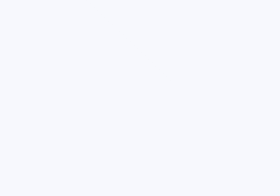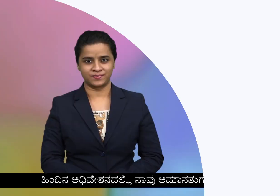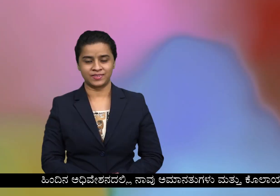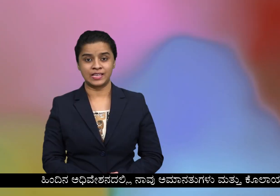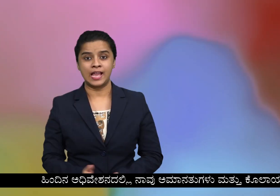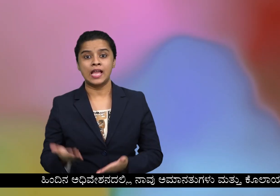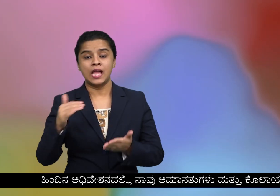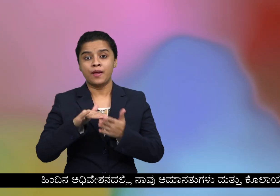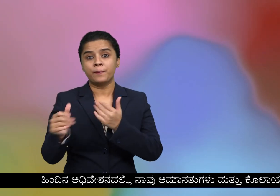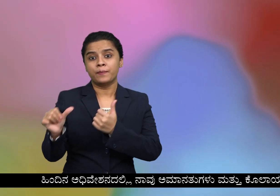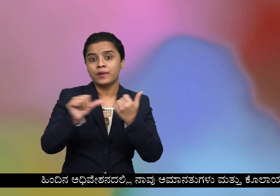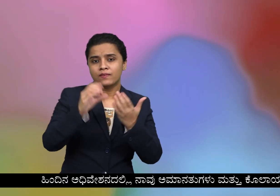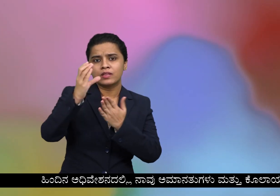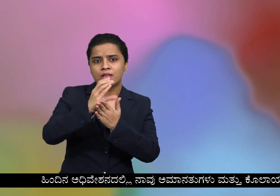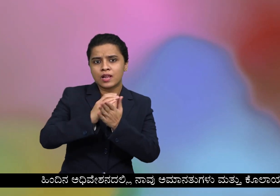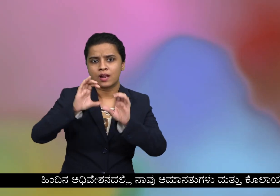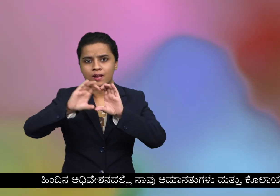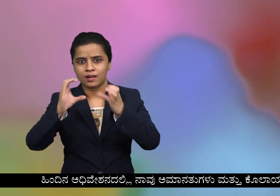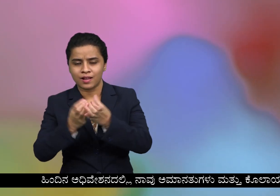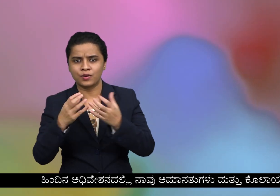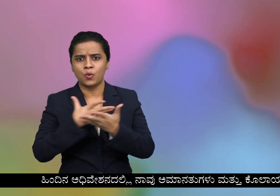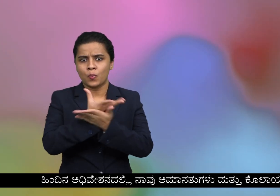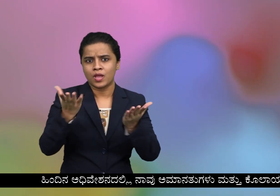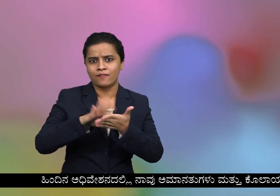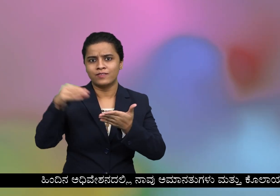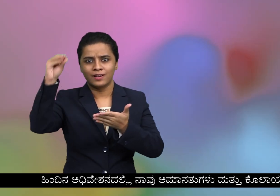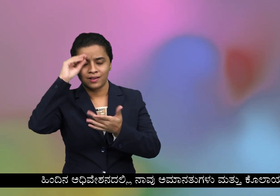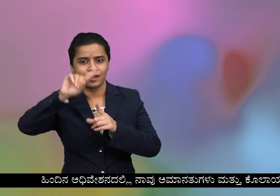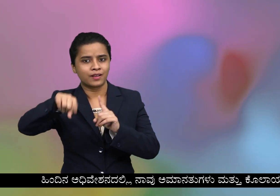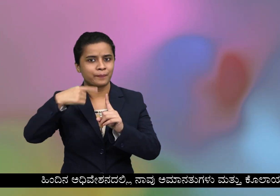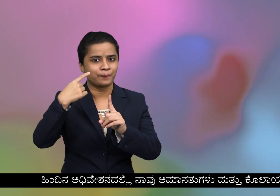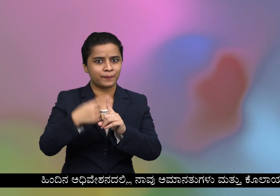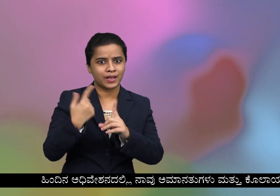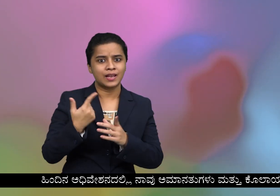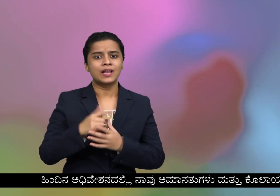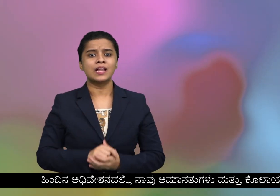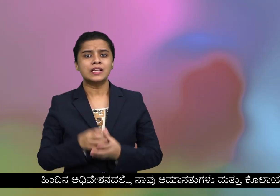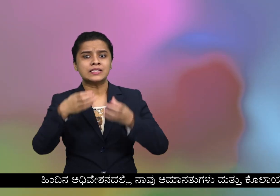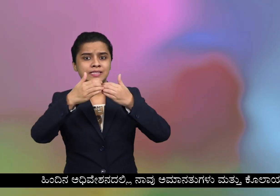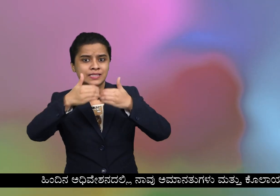ಹಿಂದಿನ ಅಧಿವೇಶನದಲ್ಲಿ ನಾವು ಅಮಾನತುಗಳು ಮತ್ತು ಕೊಲಾಯ್ಡುಗಳ ಬಗ್ಗೆ ಕಲಿತಿದ್ದೇವೆ.